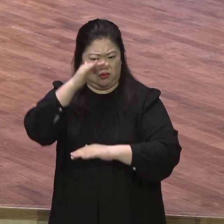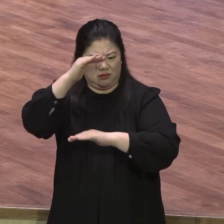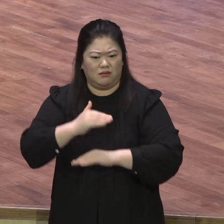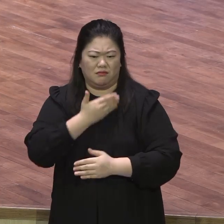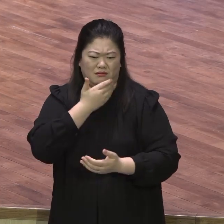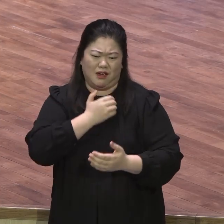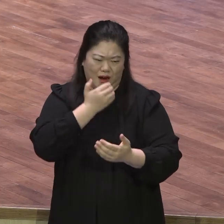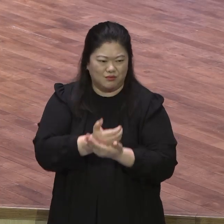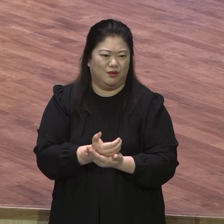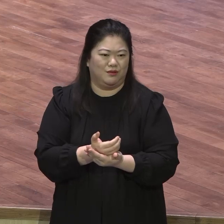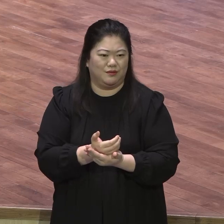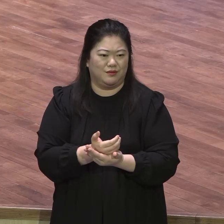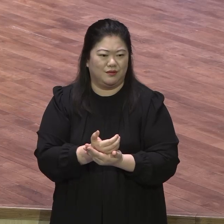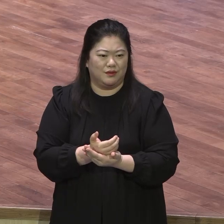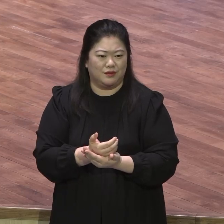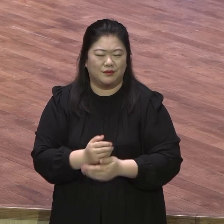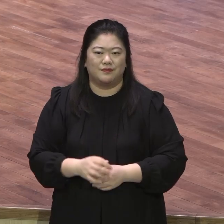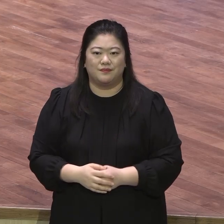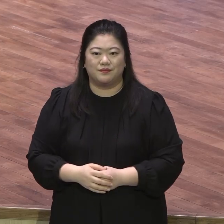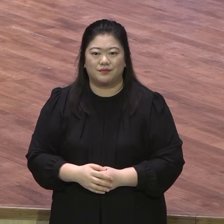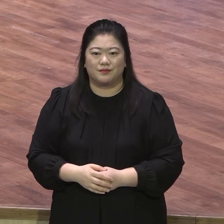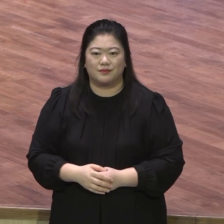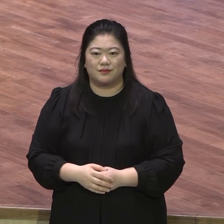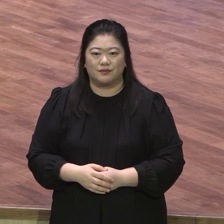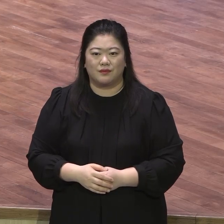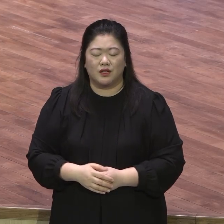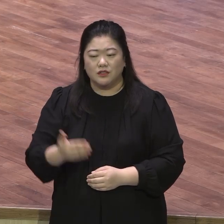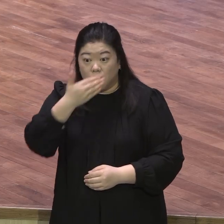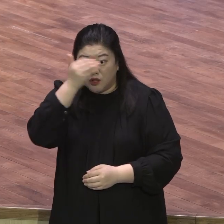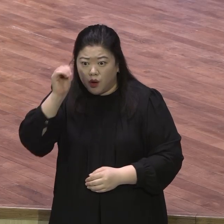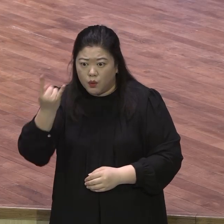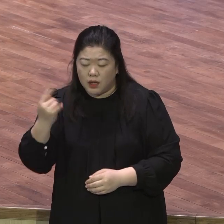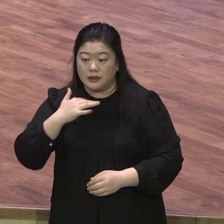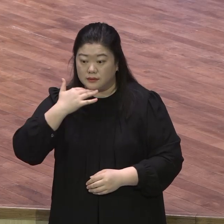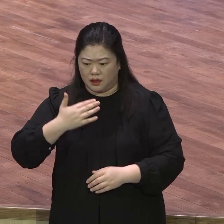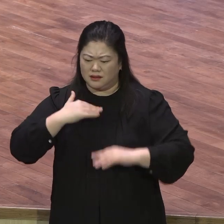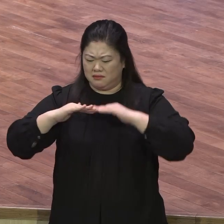바탕이 마련되겠구나 청년들 많은 힘을 얻었어요